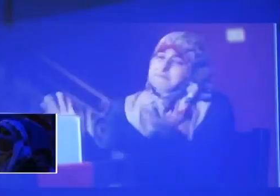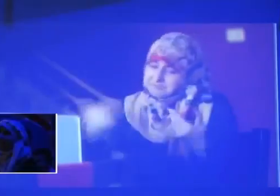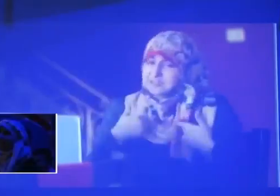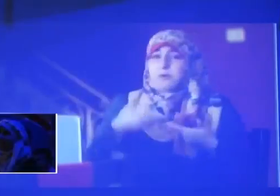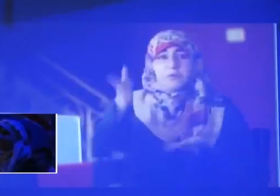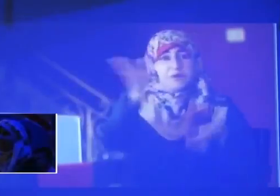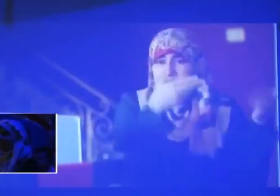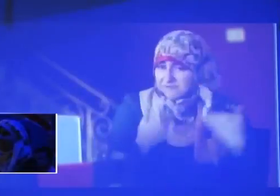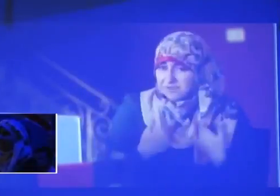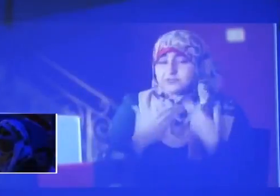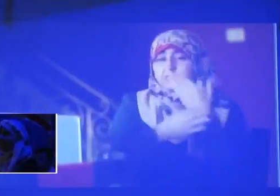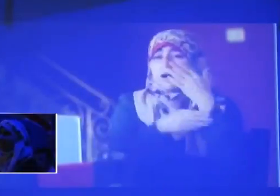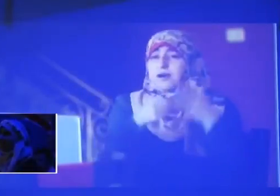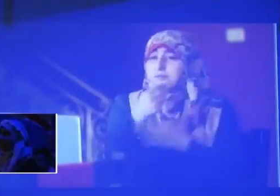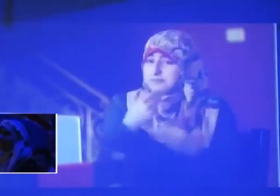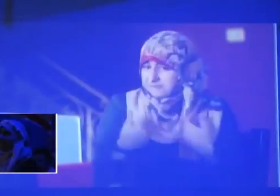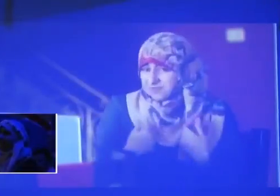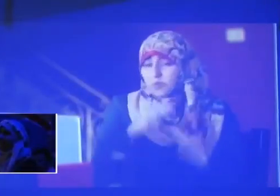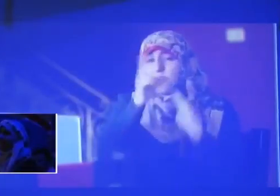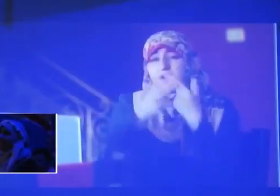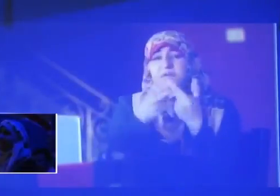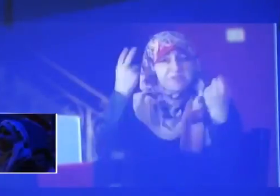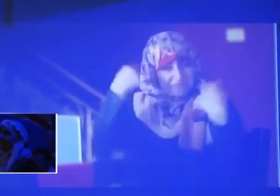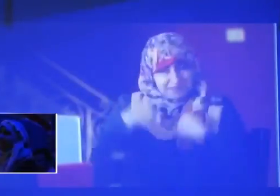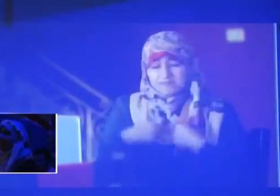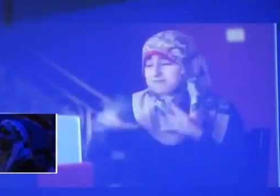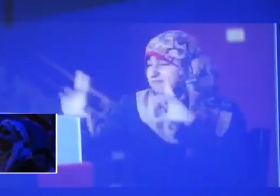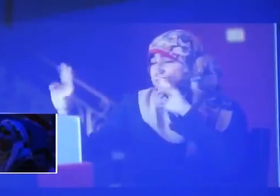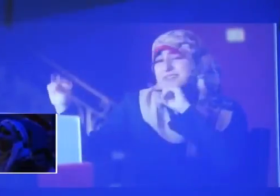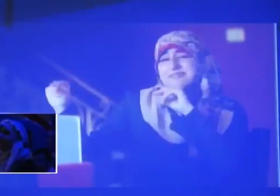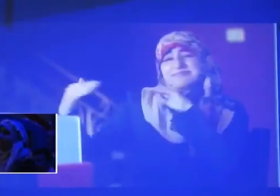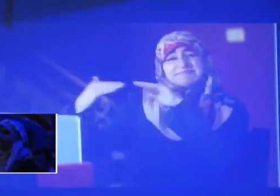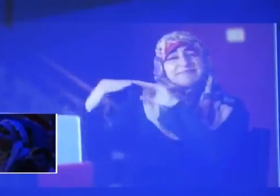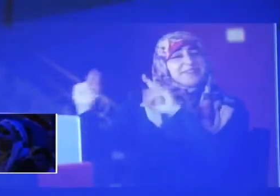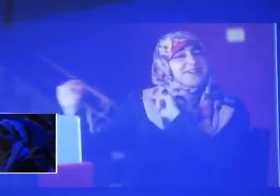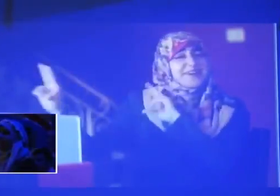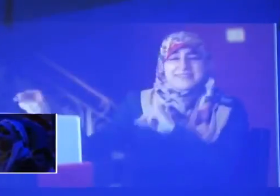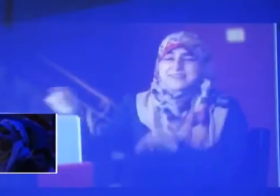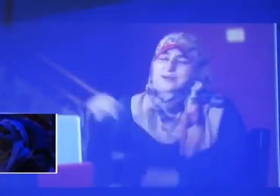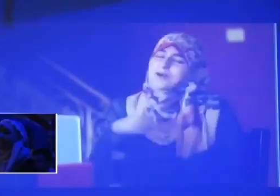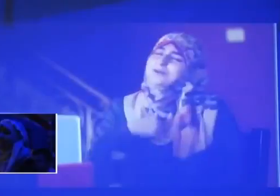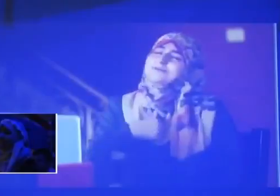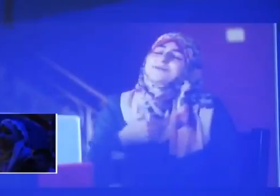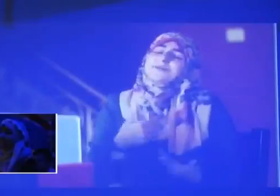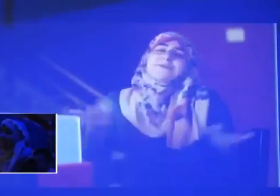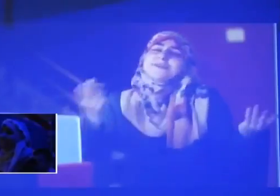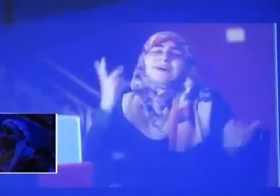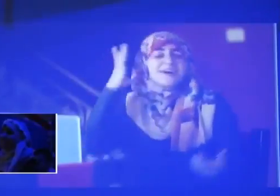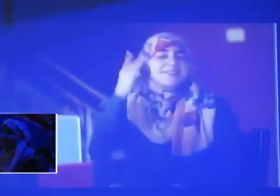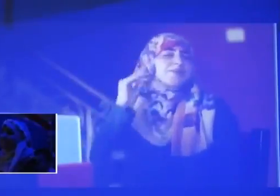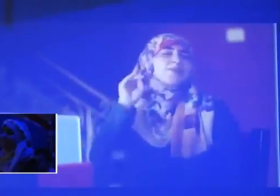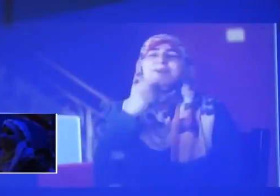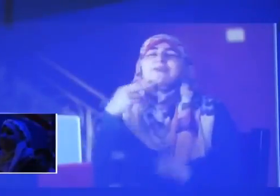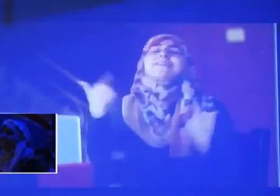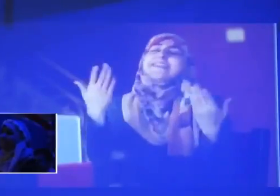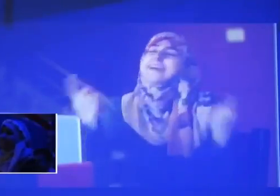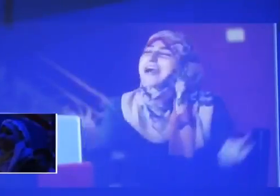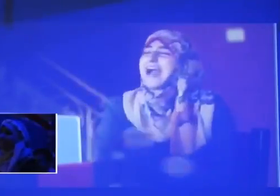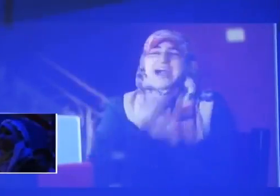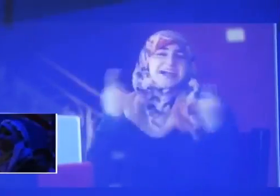متساويين مع اللي بيسمعوا، إحنا بنطلع إلنا جامعة وعنا أفكار زينا زيهم، يعني ما فيش فرق بيننا. هلا أنا مبسوطة وحاسة حالي